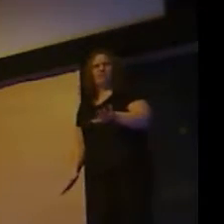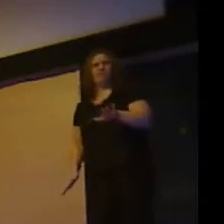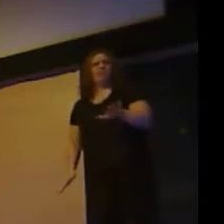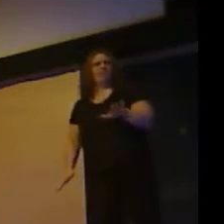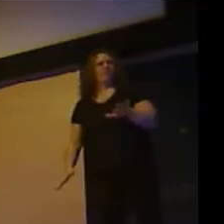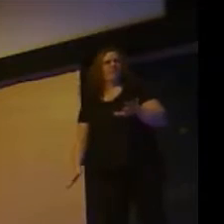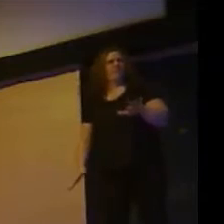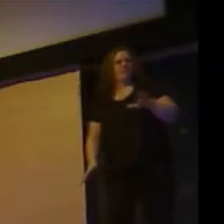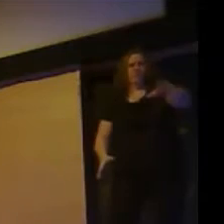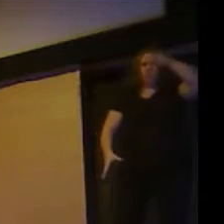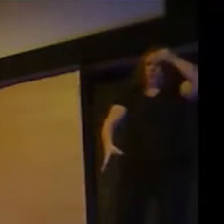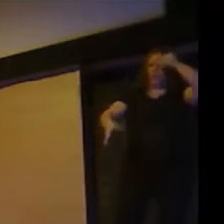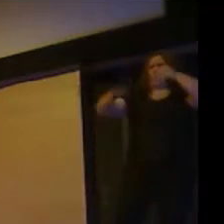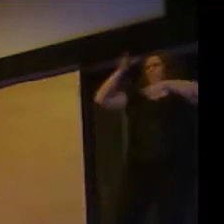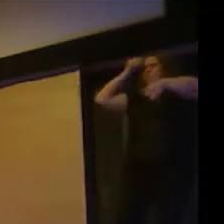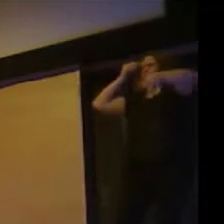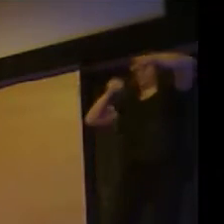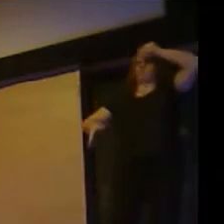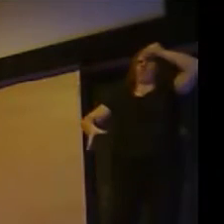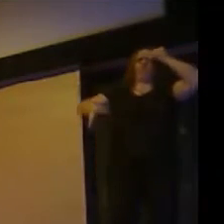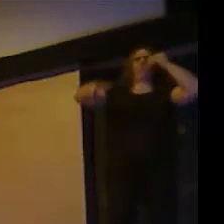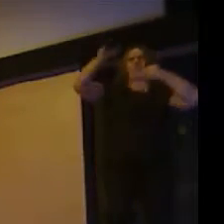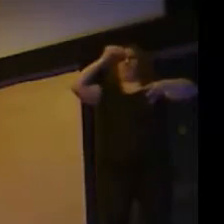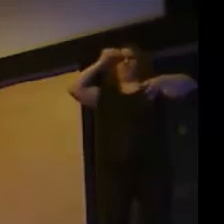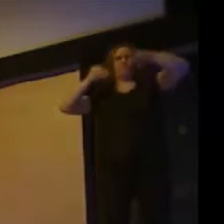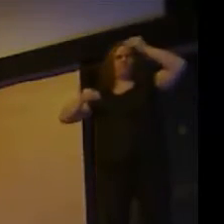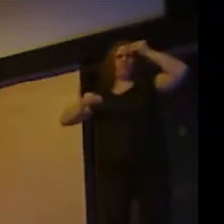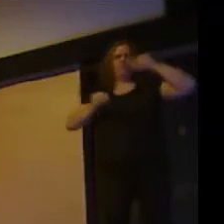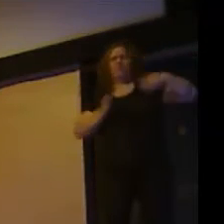dejar huellas donde no las había.